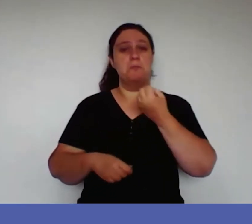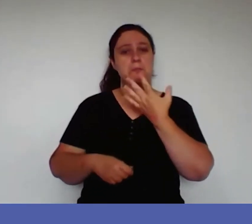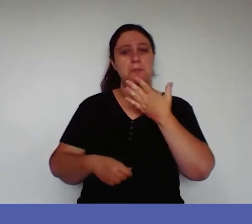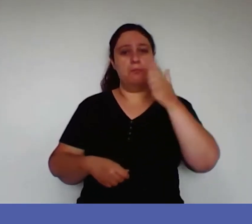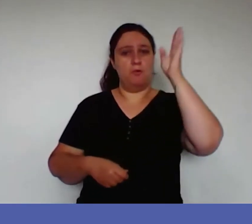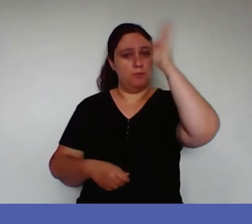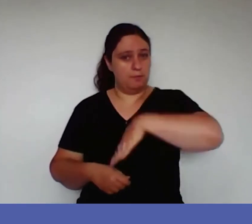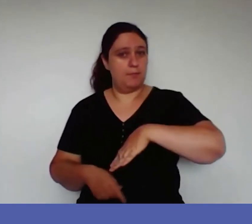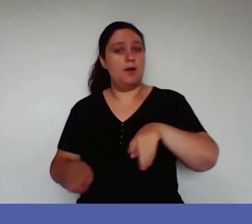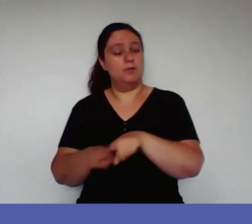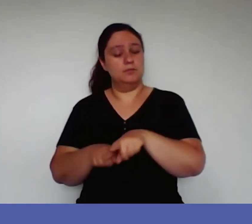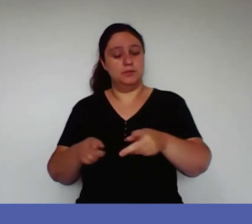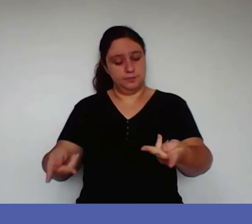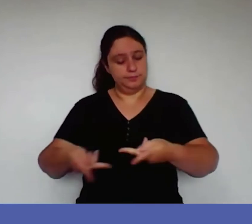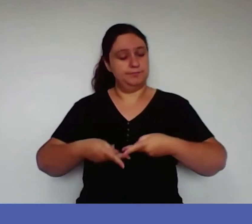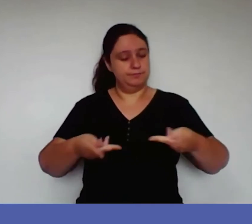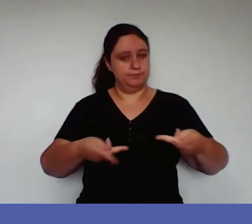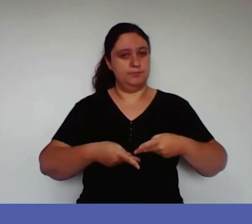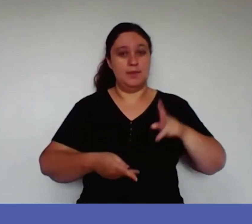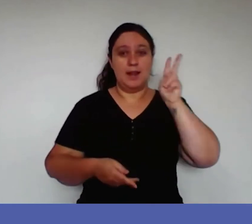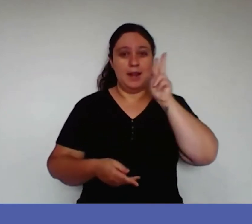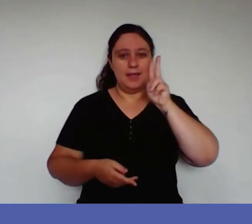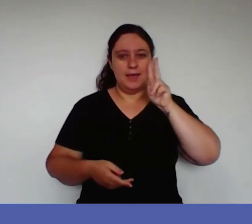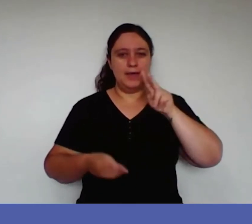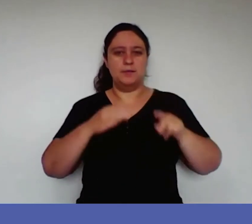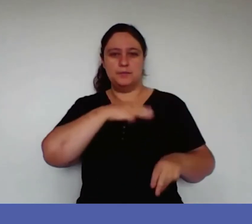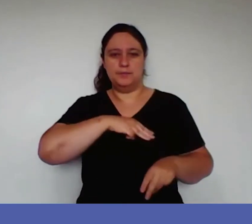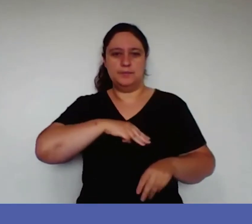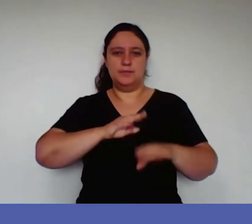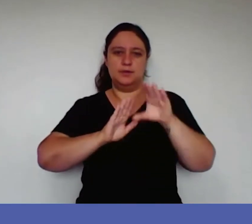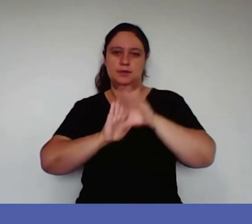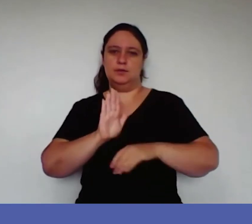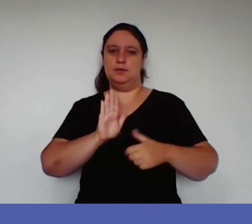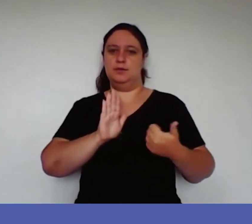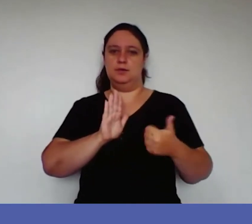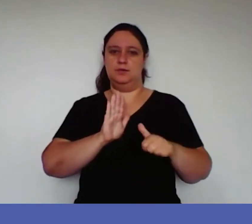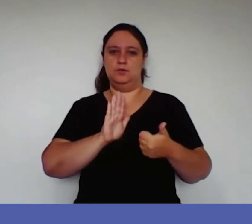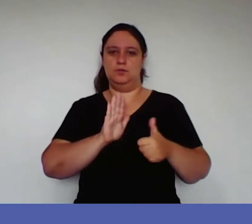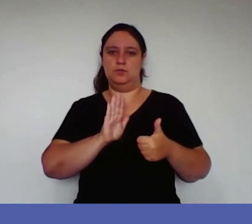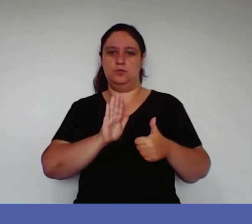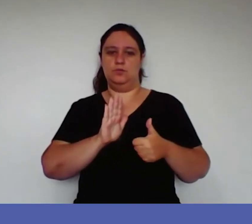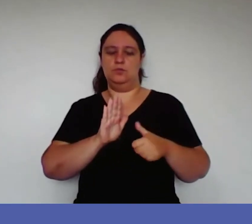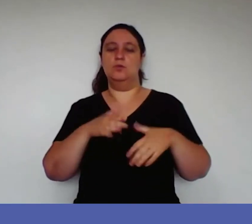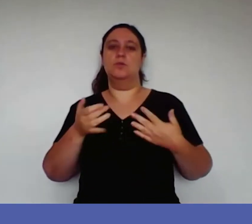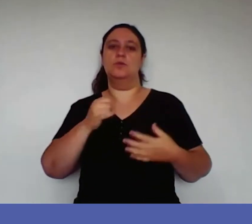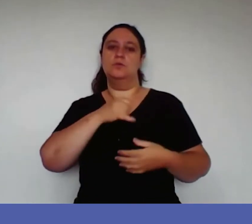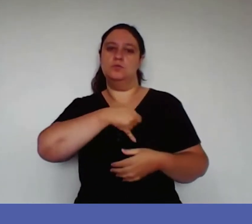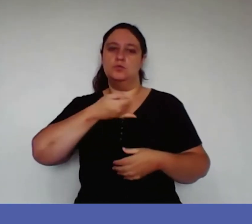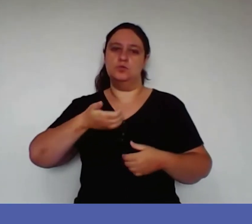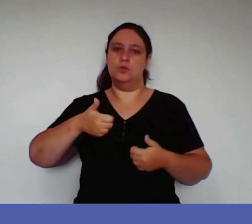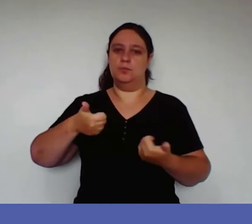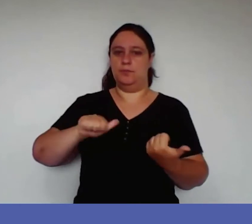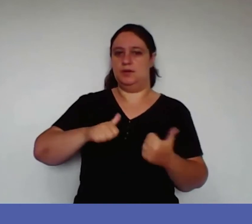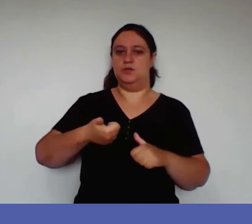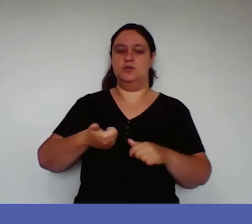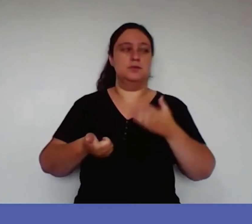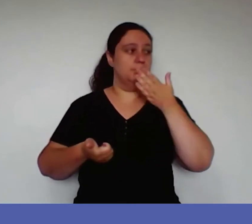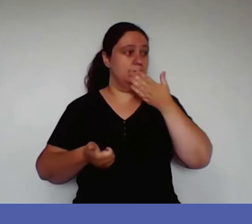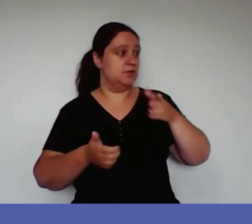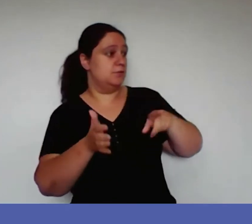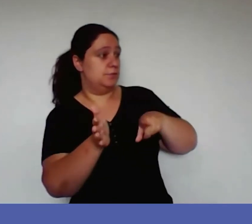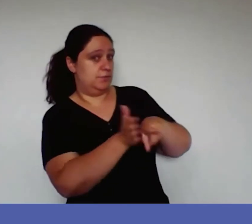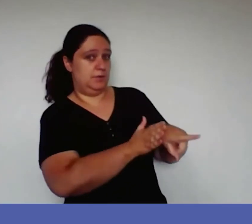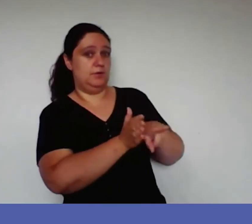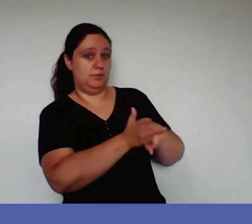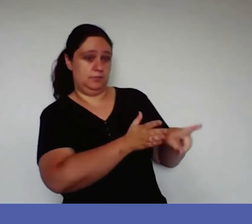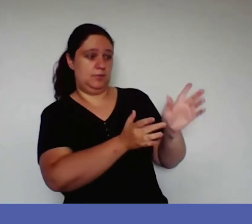em Mateus 11, quando João Batista mandou perguntar se tu és o